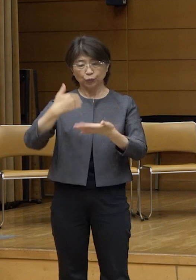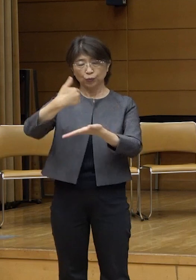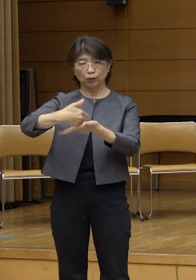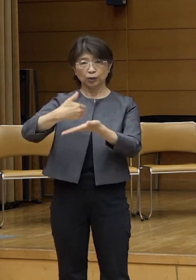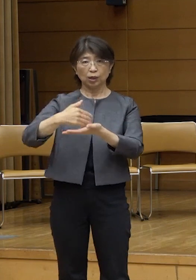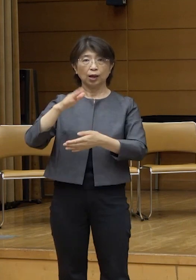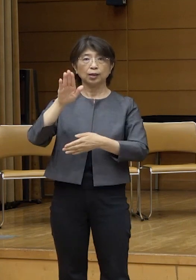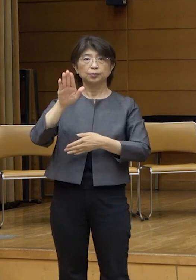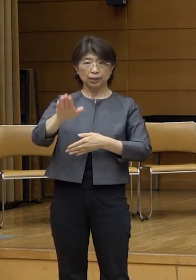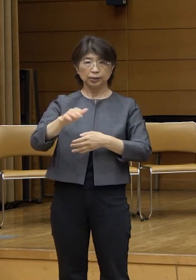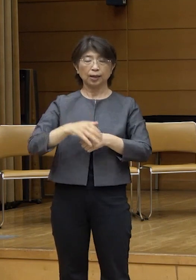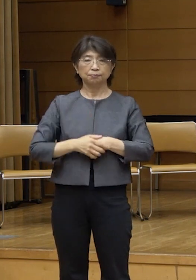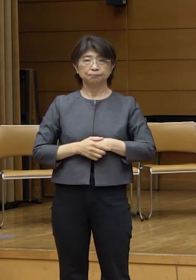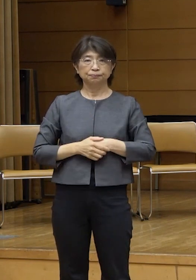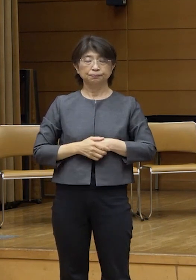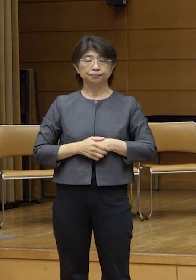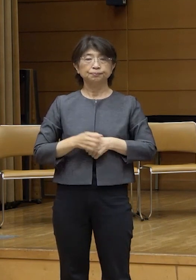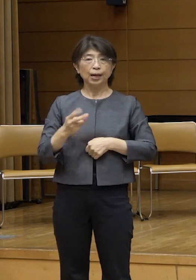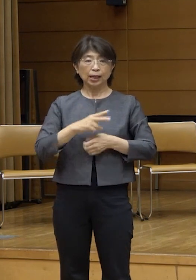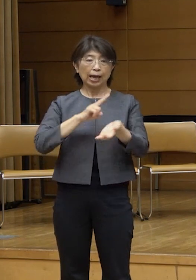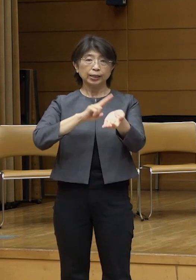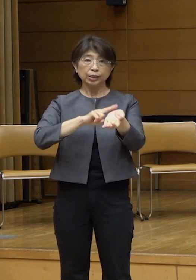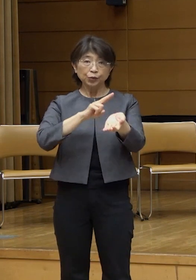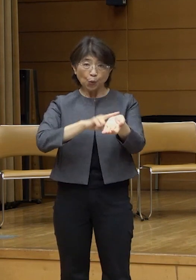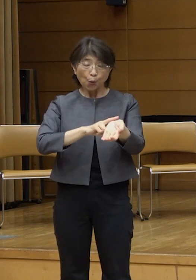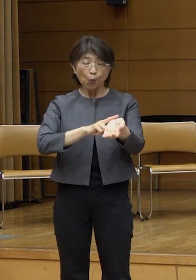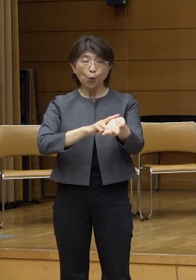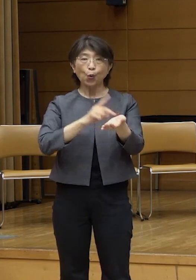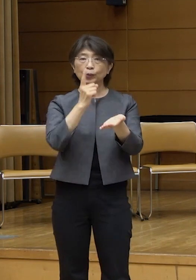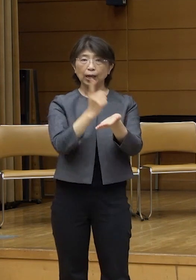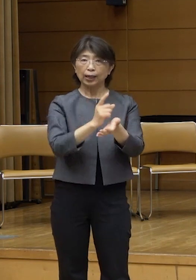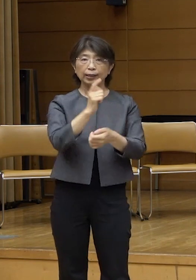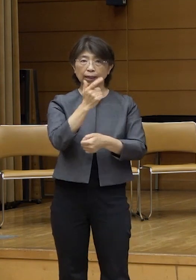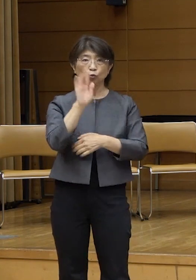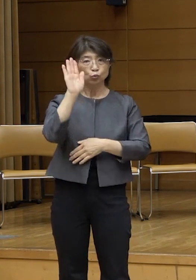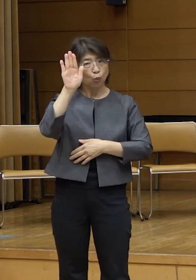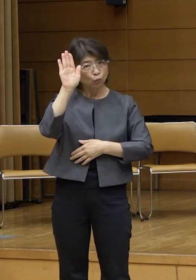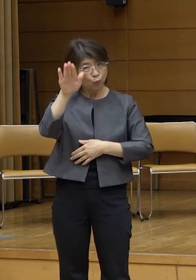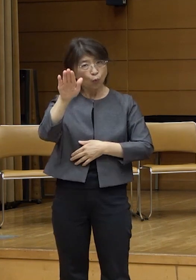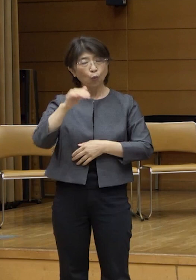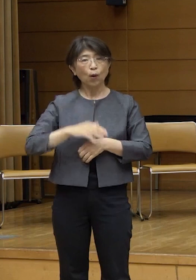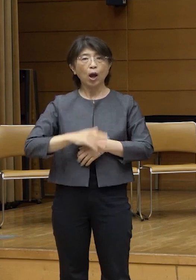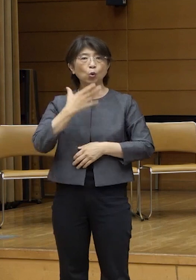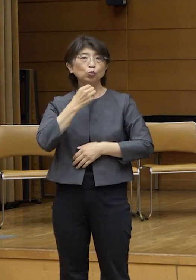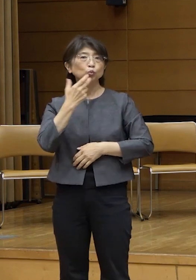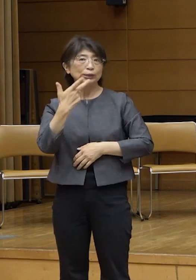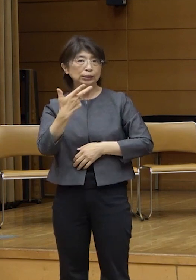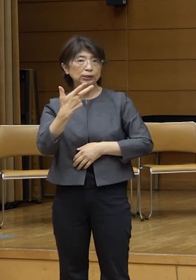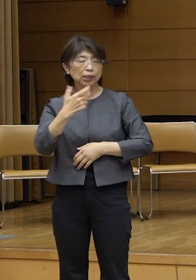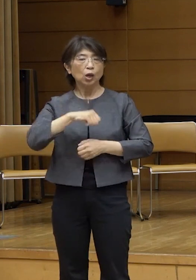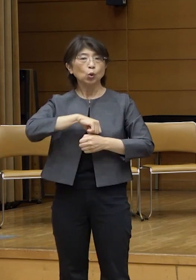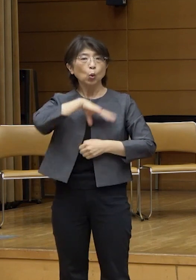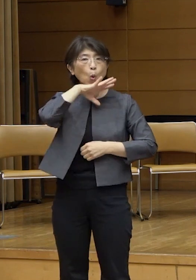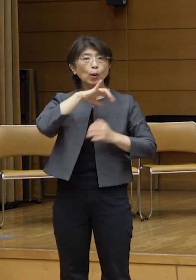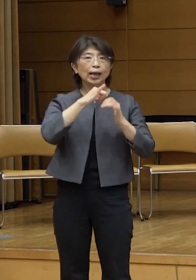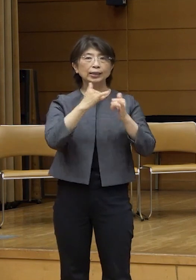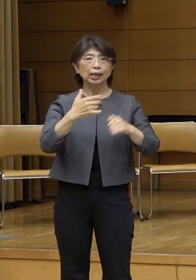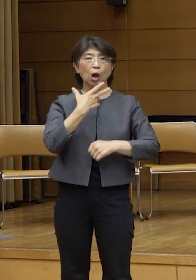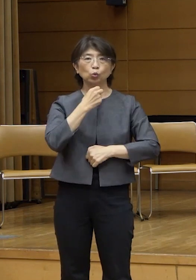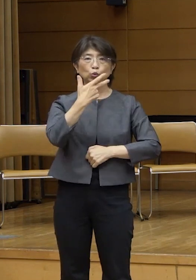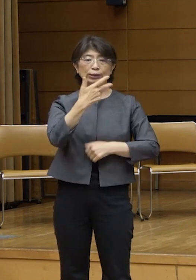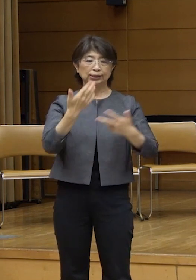また医療のそのものというよりも、今後ですけれども、福祉、高齢者福祉施設等